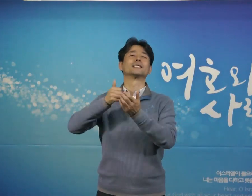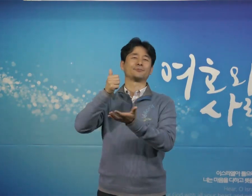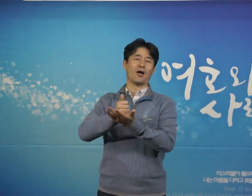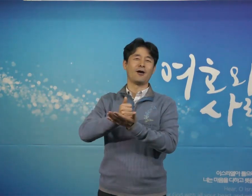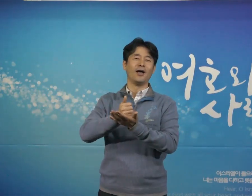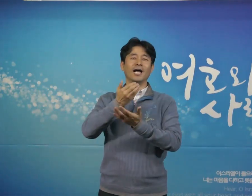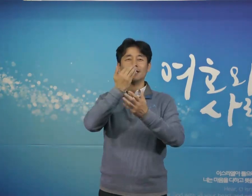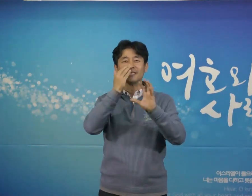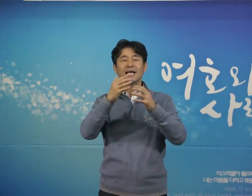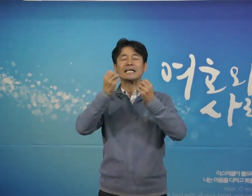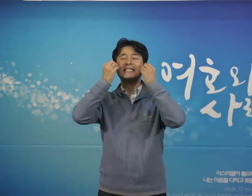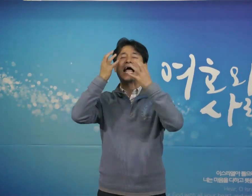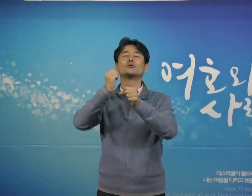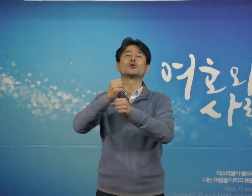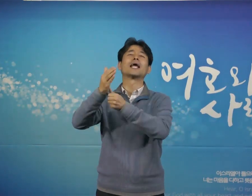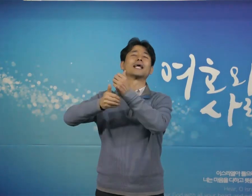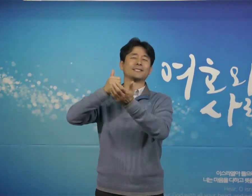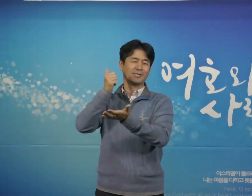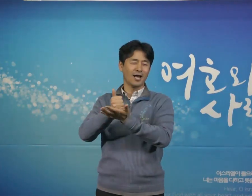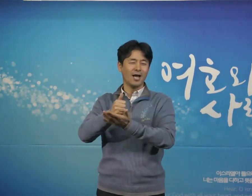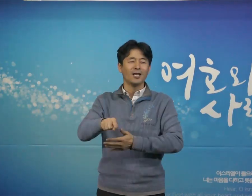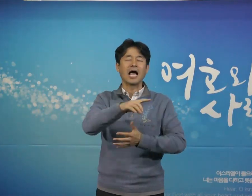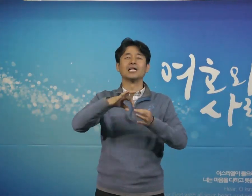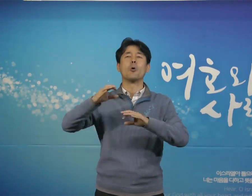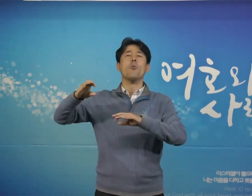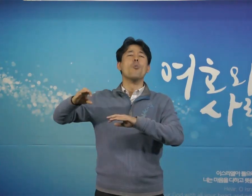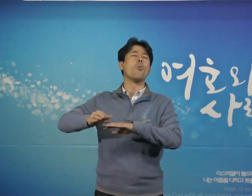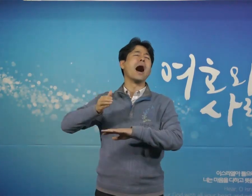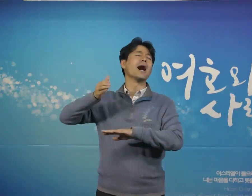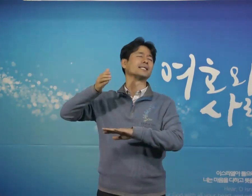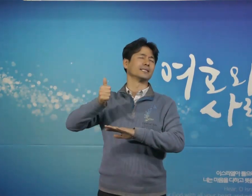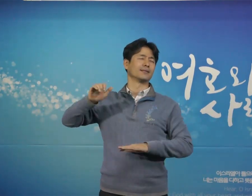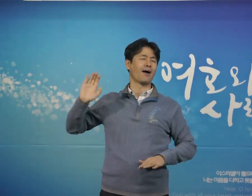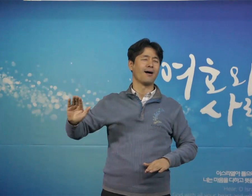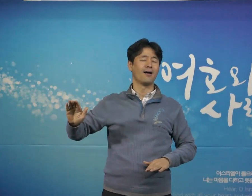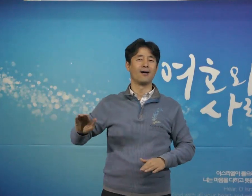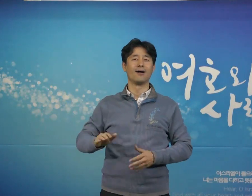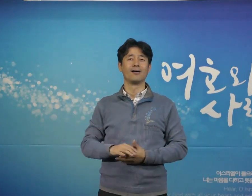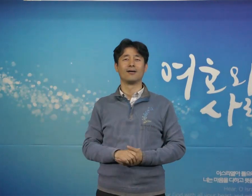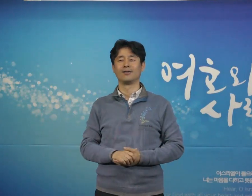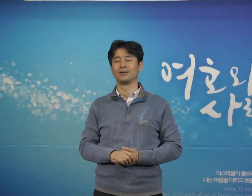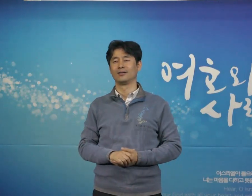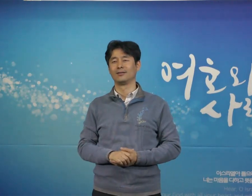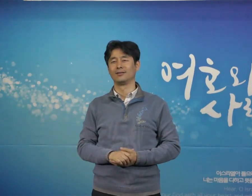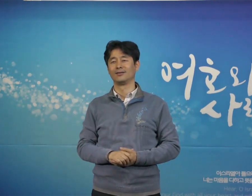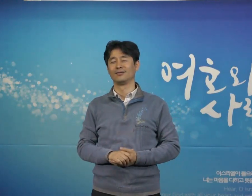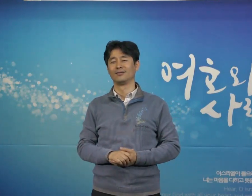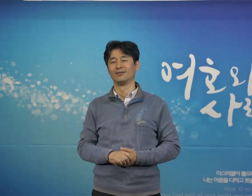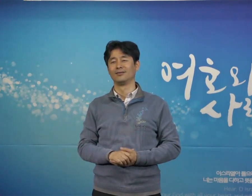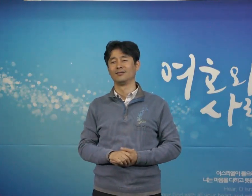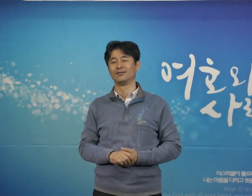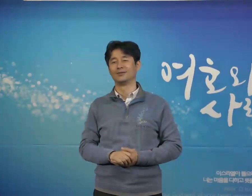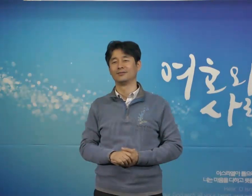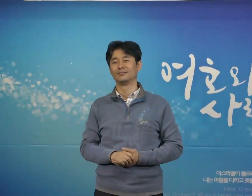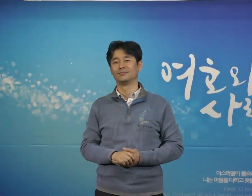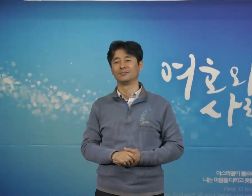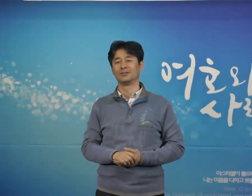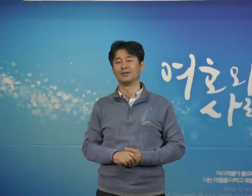나는 주다. 너희는 너희를 창조한 이스라엘의 창조자요 너희의 왕이다 라고